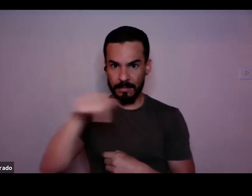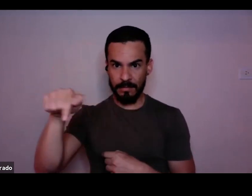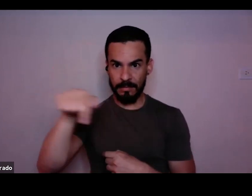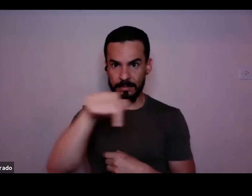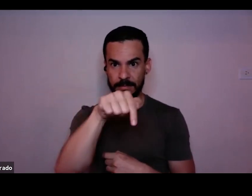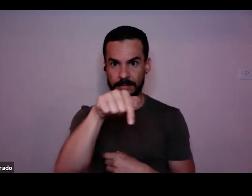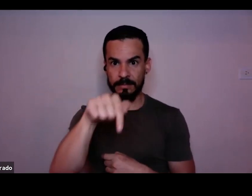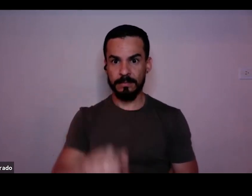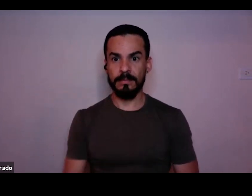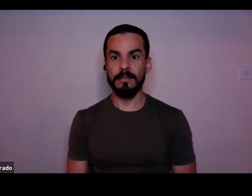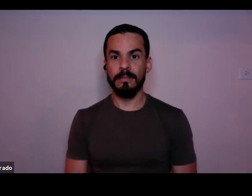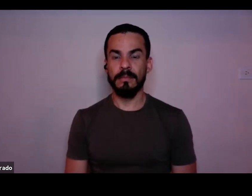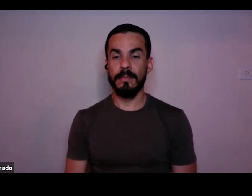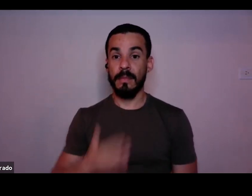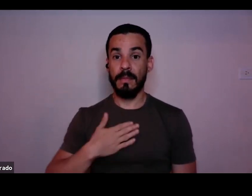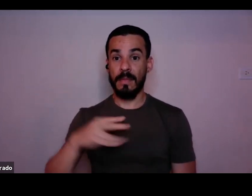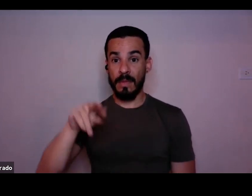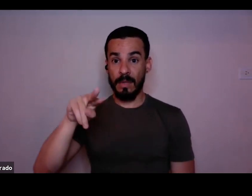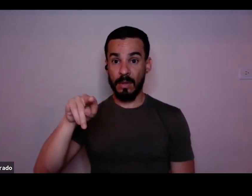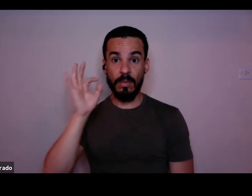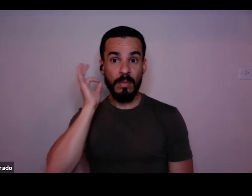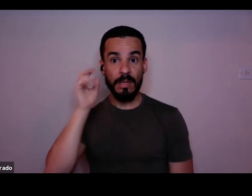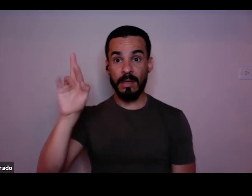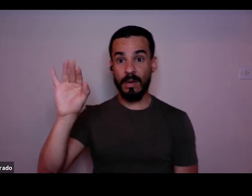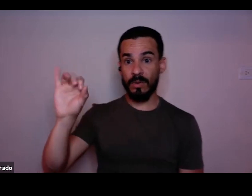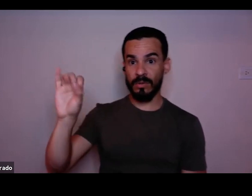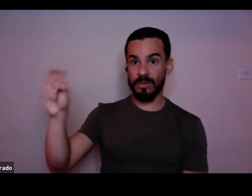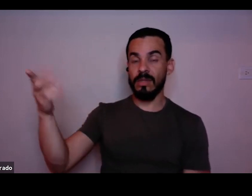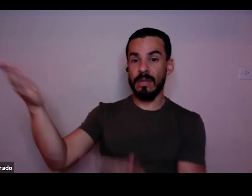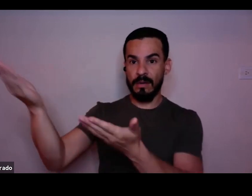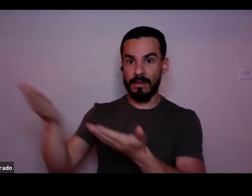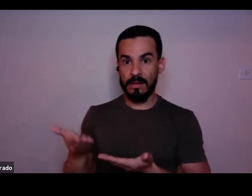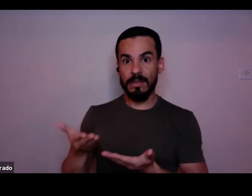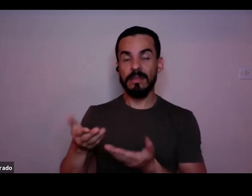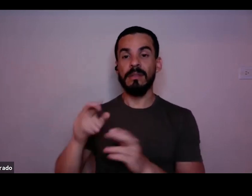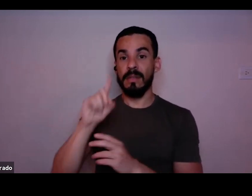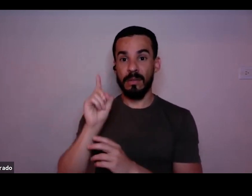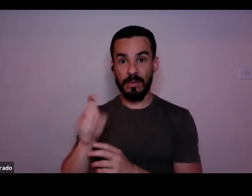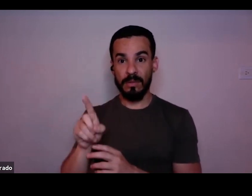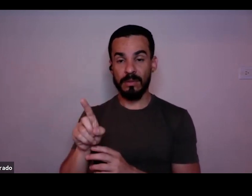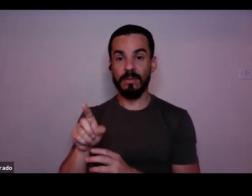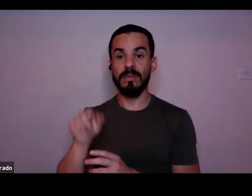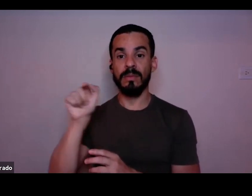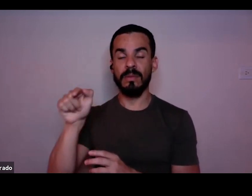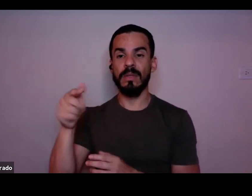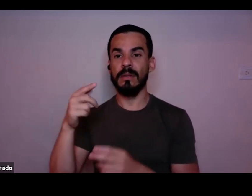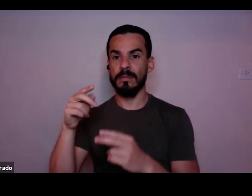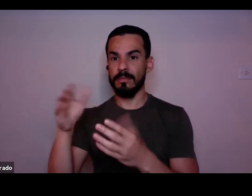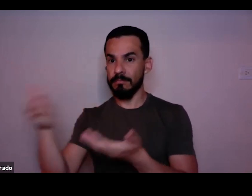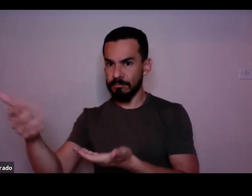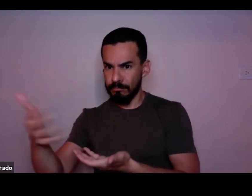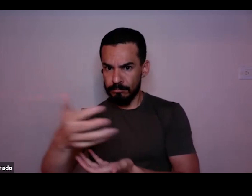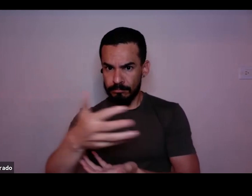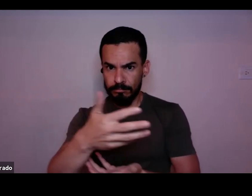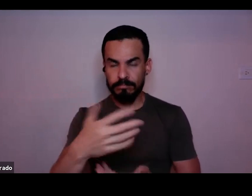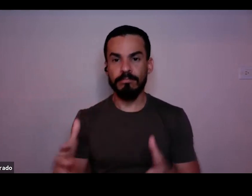pantallas mi compañera Rocío estará recibiendo esas consultas las recolectará y